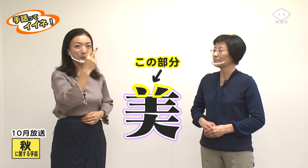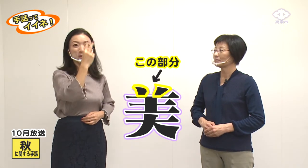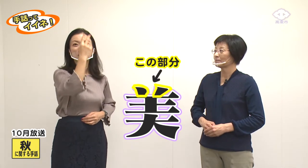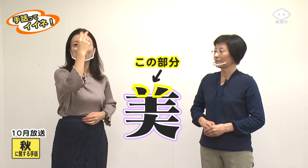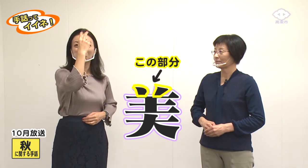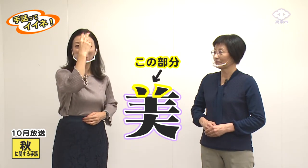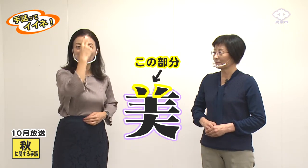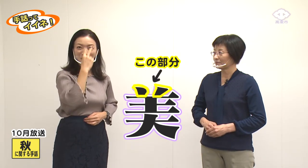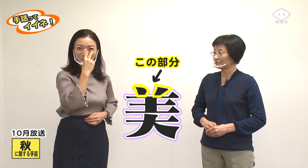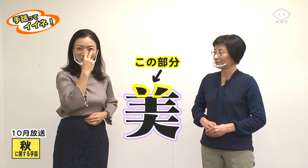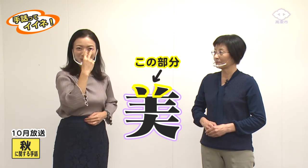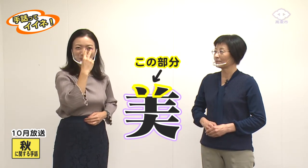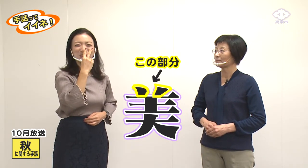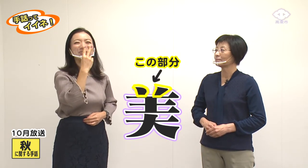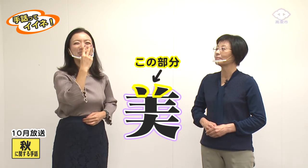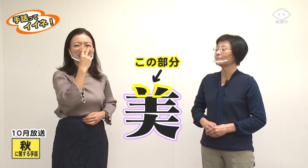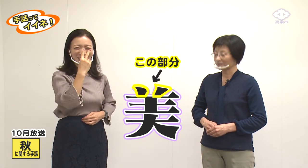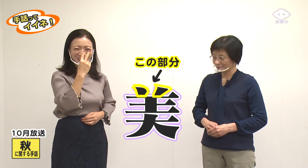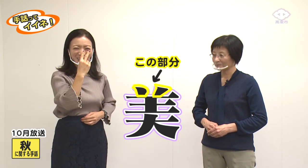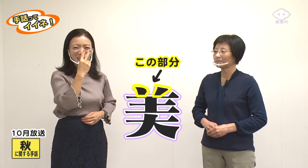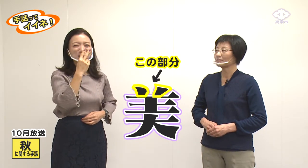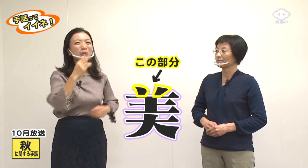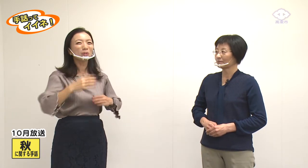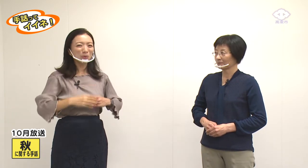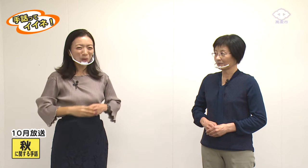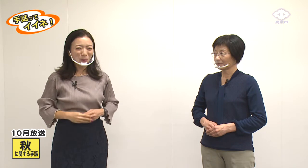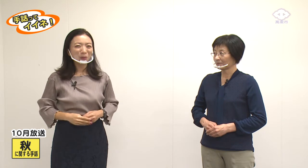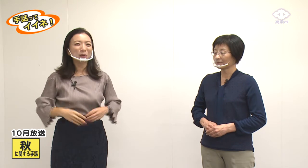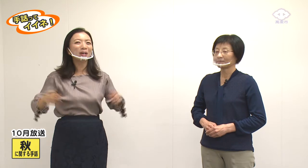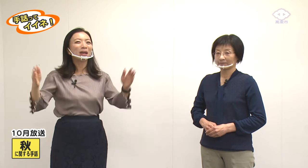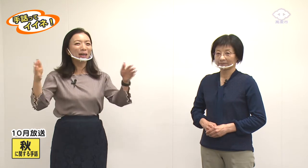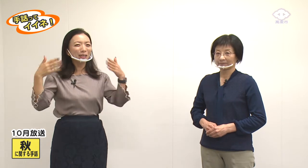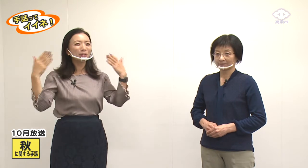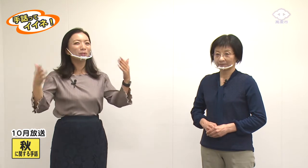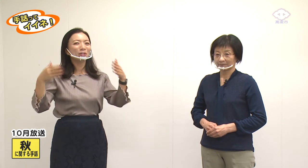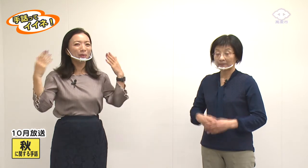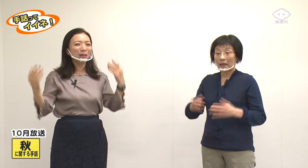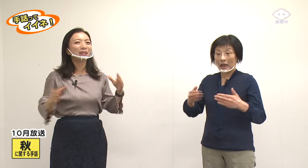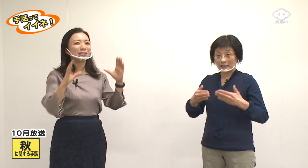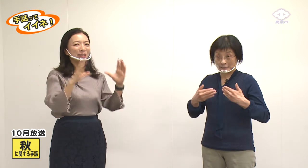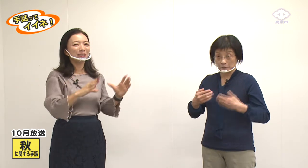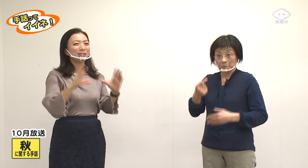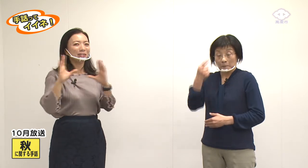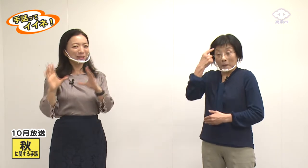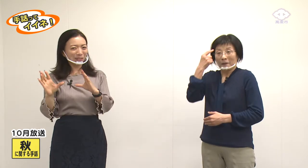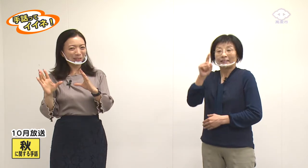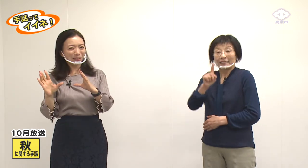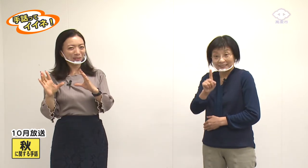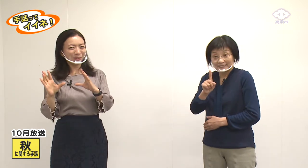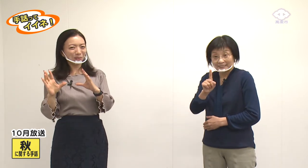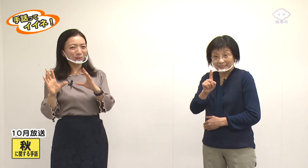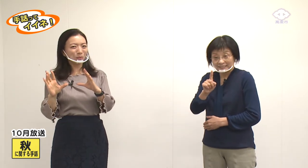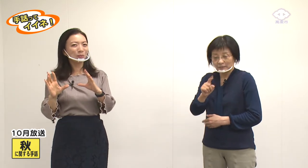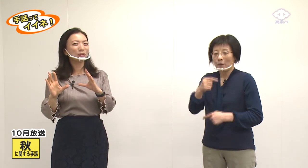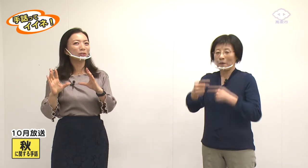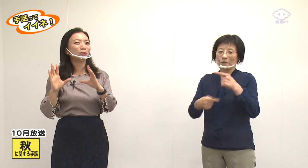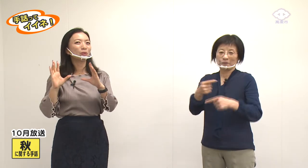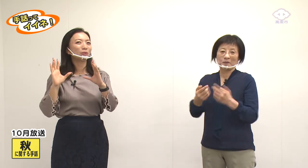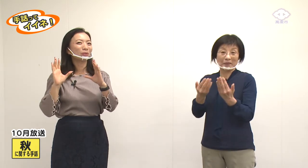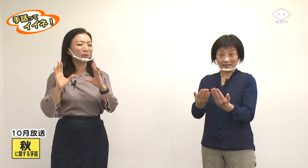もぜひ、ね、こう試してみてください。ということで今回は秋といえば何々という部分の手話をご紹介